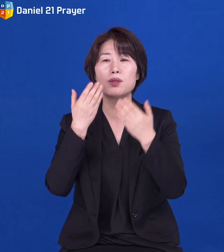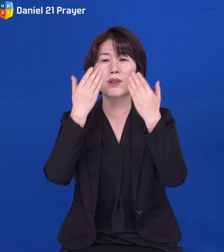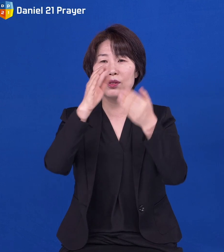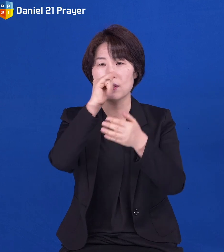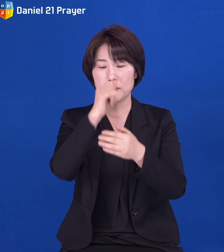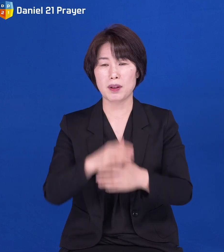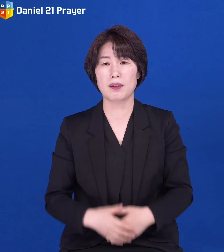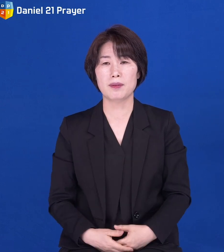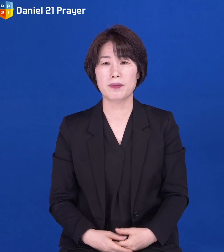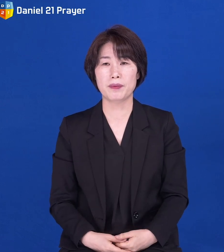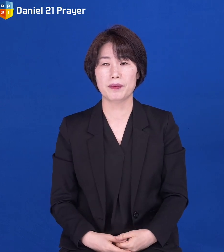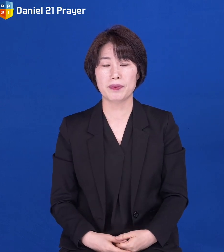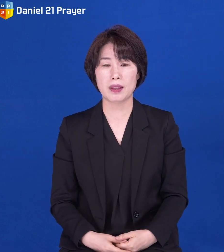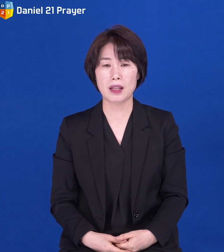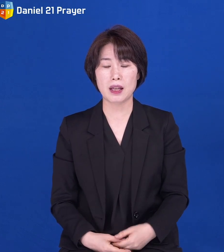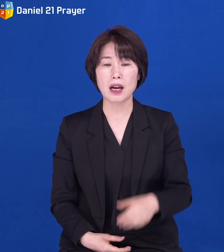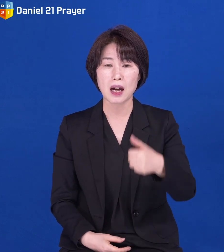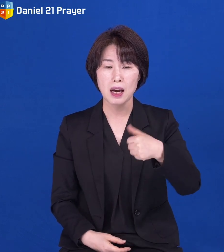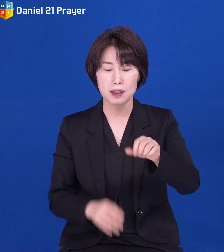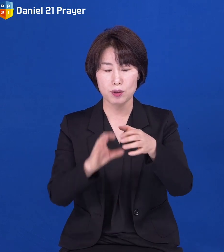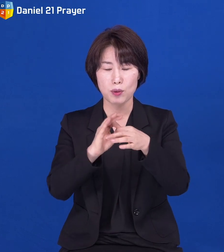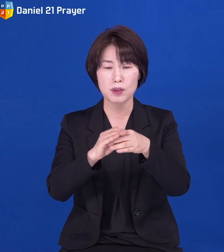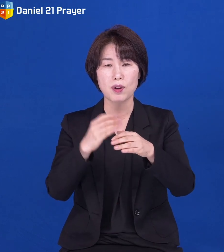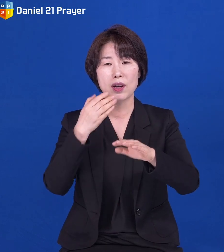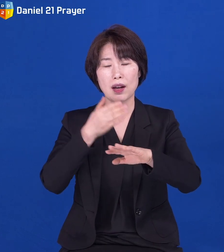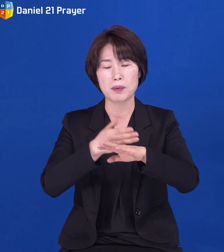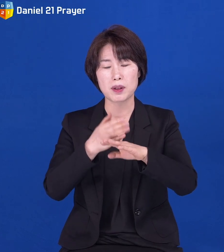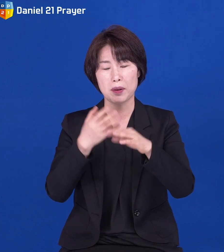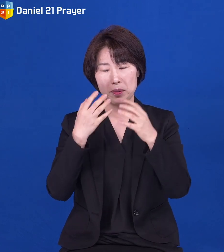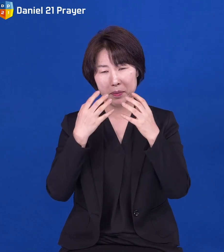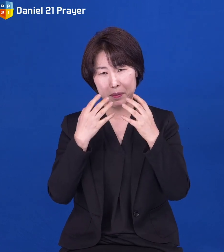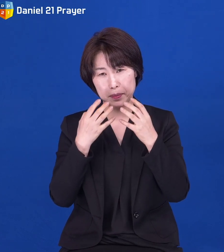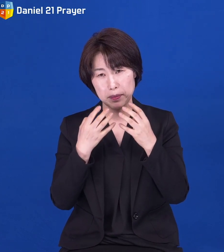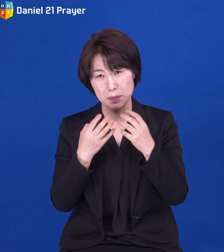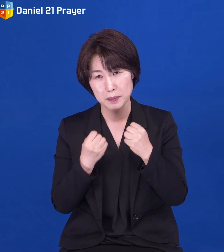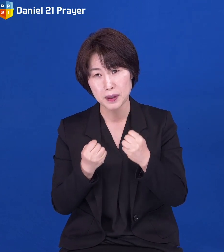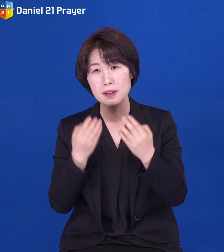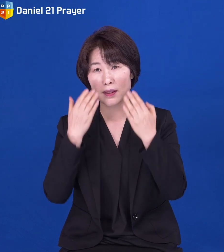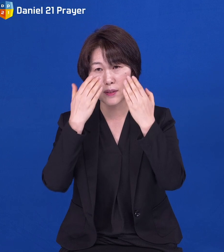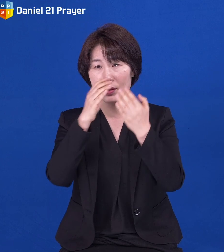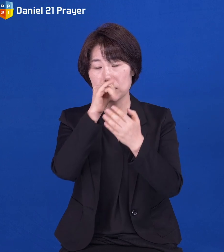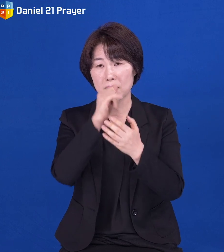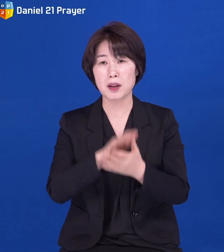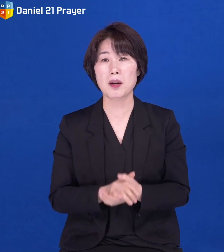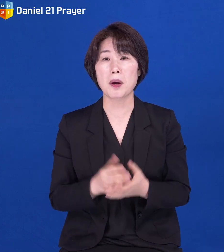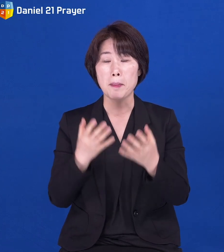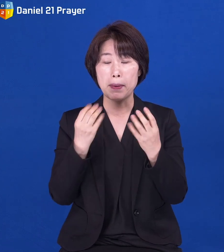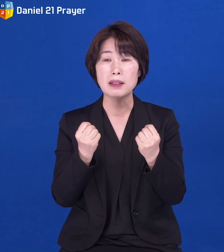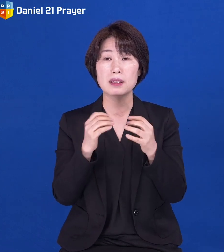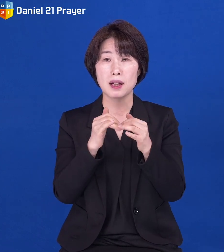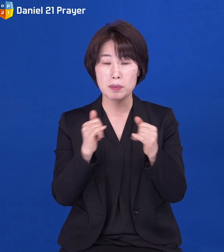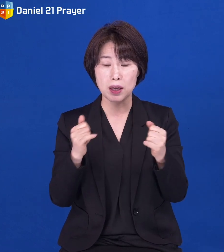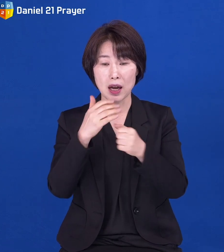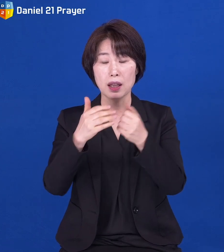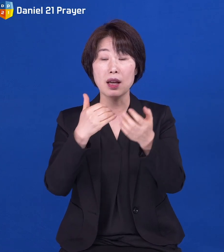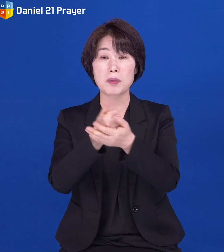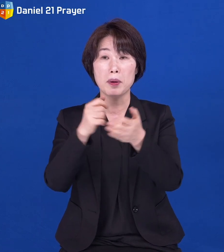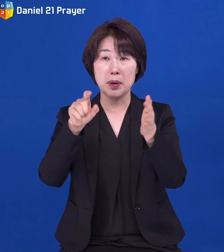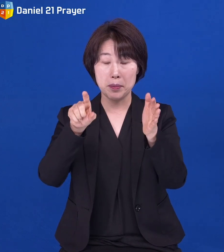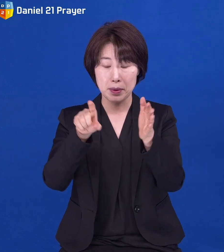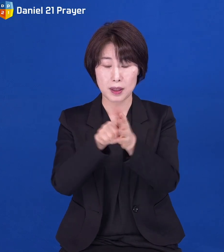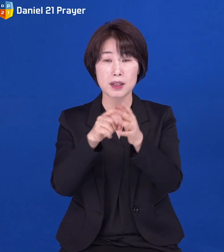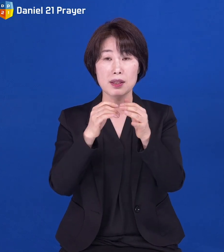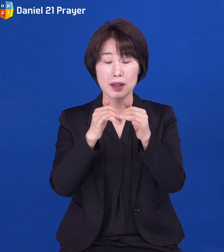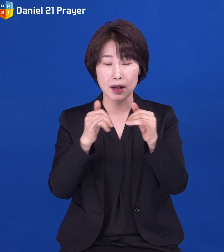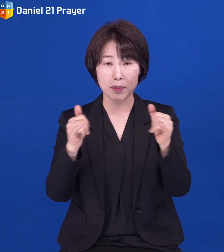통해서 요즘에는 되게 감사를 많이 하고 제가 정말 하나님 보시기에 많은 분들이 제가 하나님을 믿는 사람인